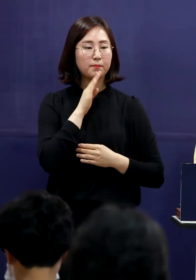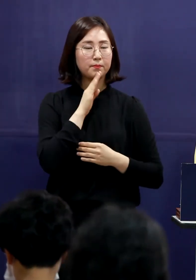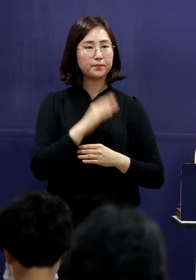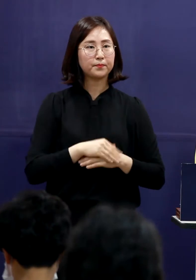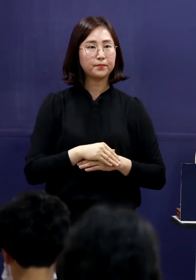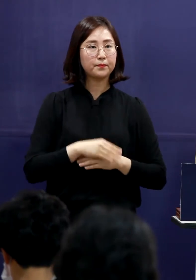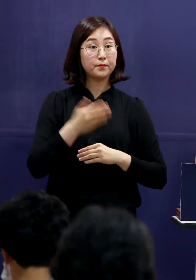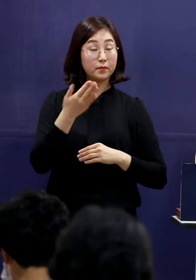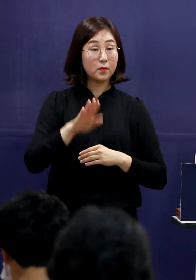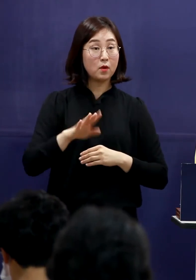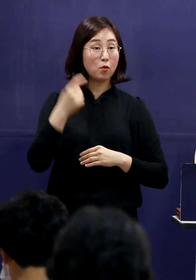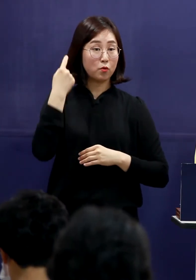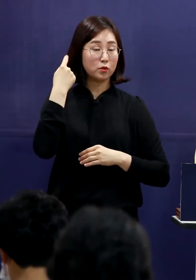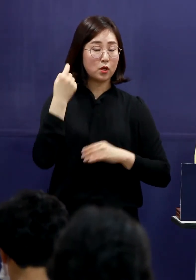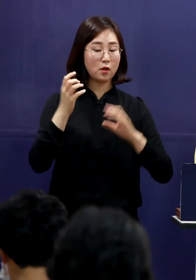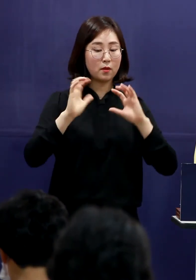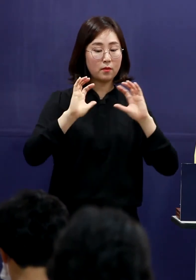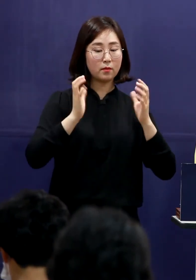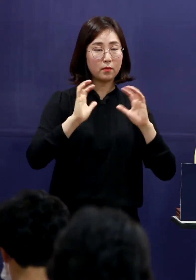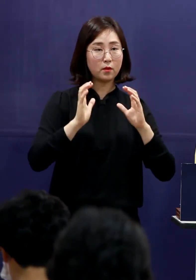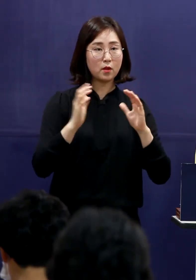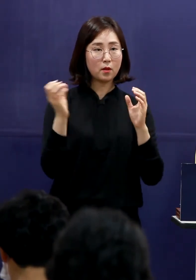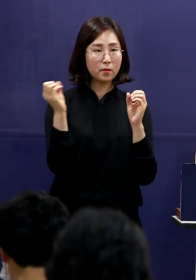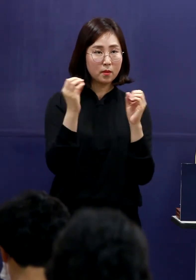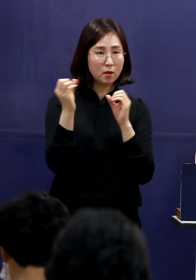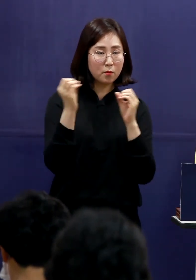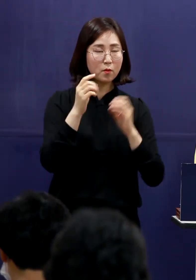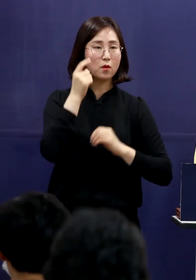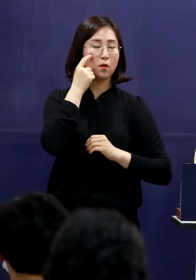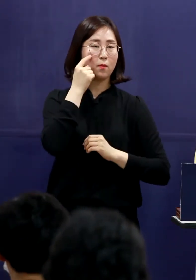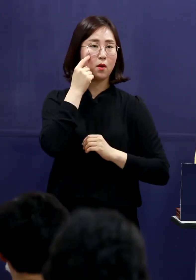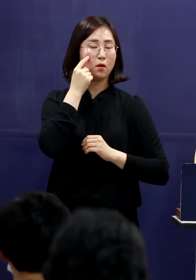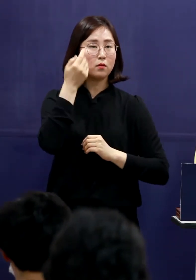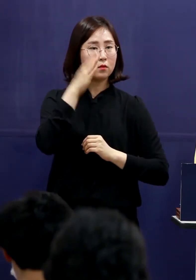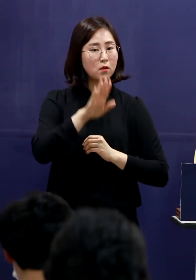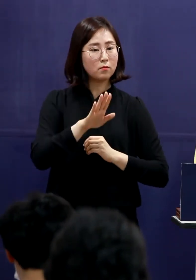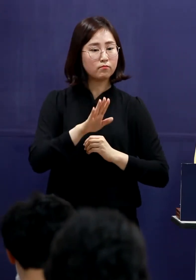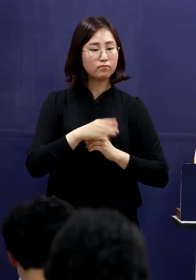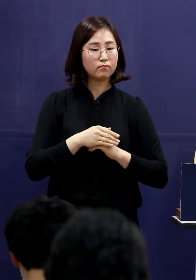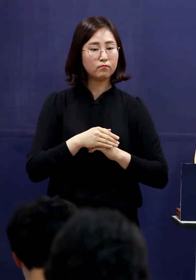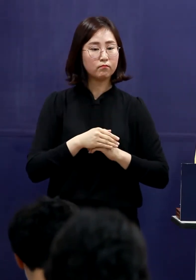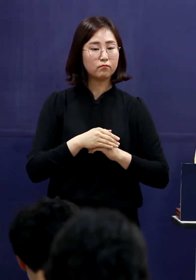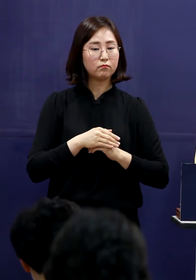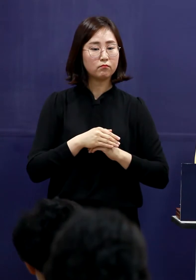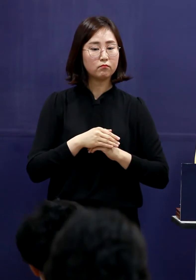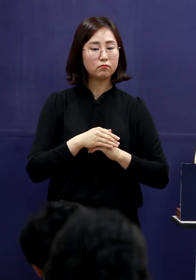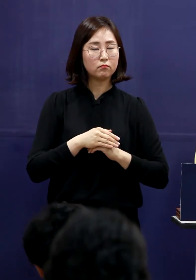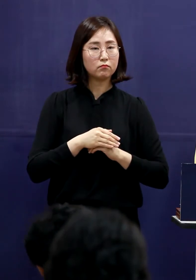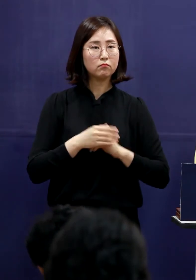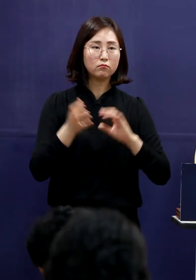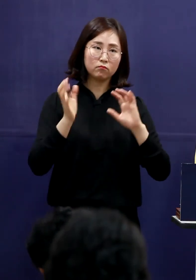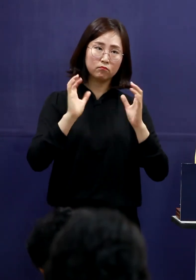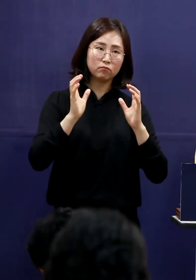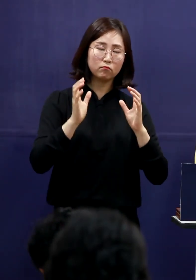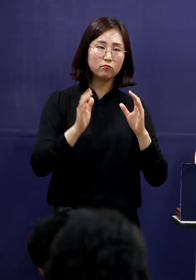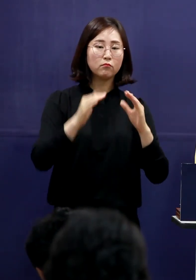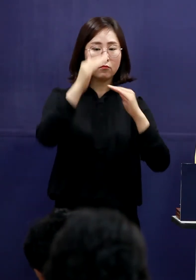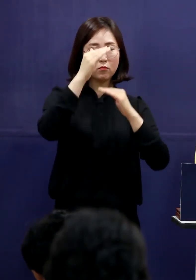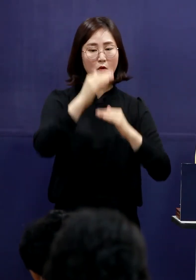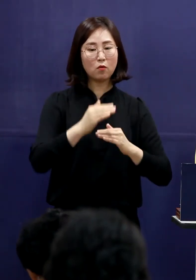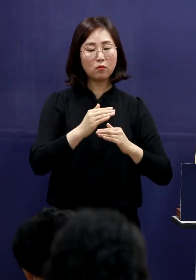대화를 해보니까 큰 방향에 대해서는 대체로들 공감대가 형성되어 있습니다. 예를